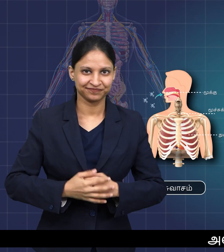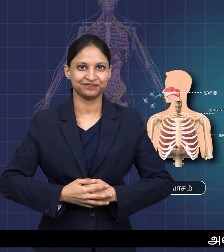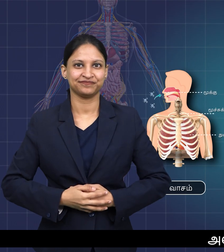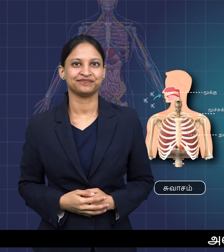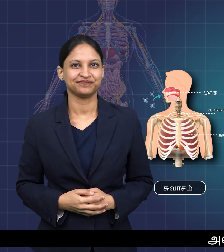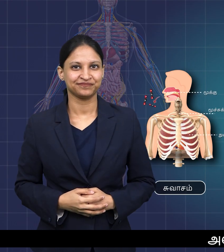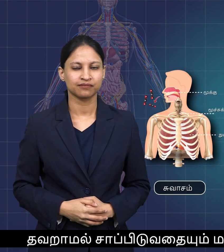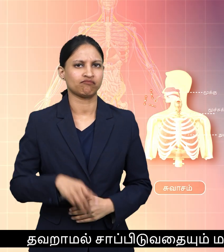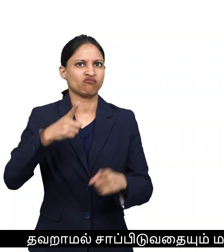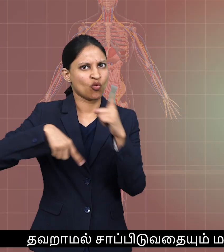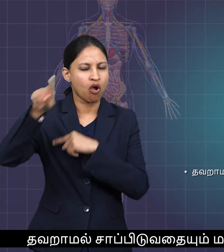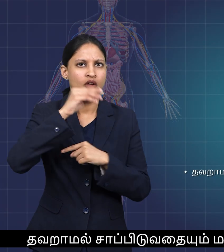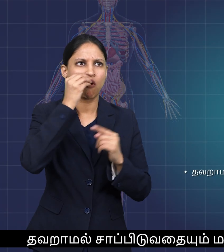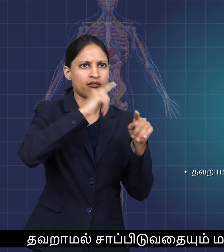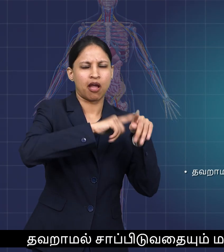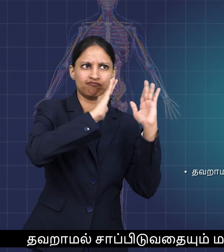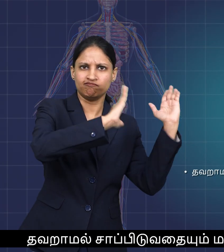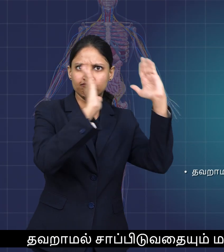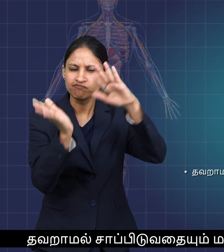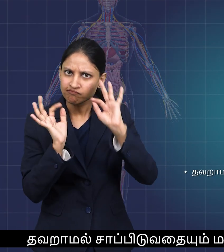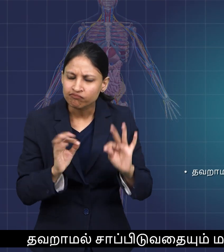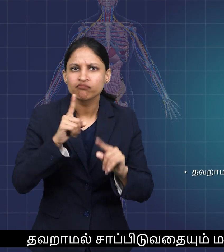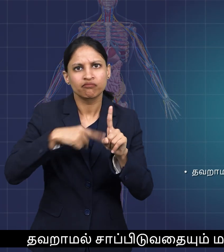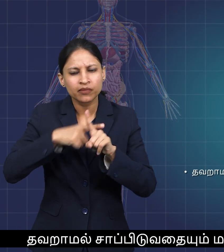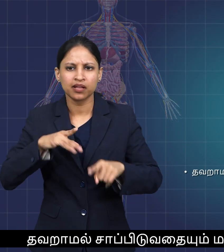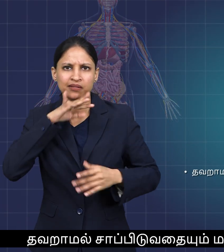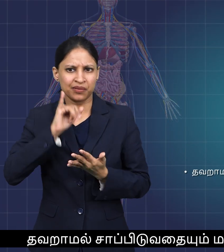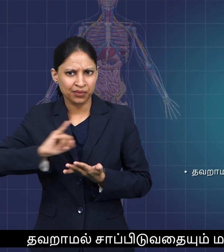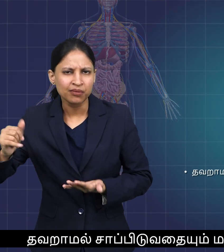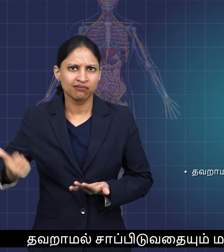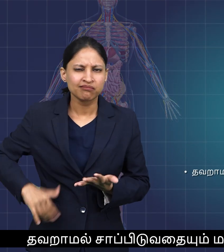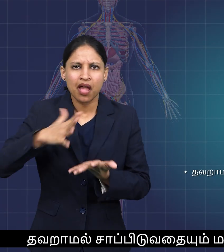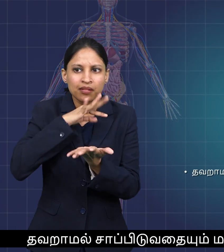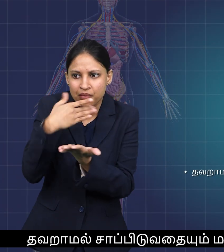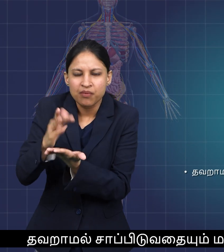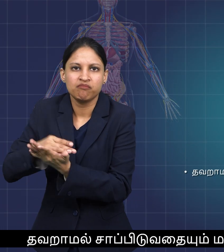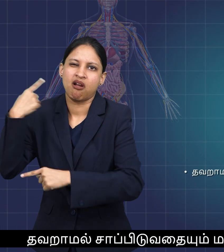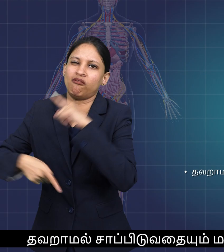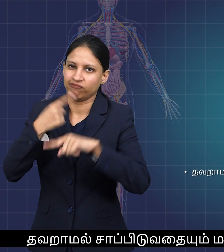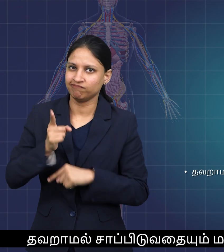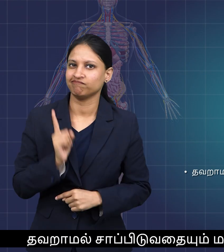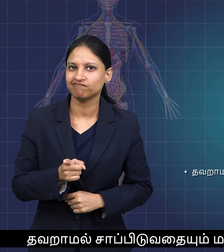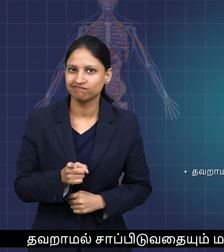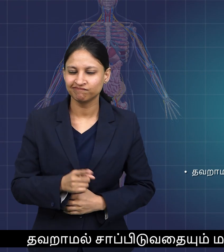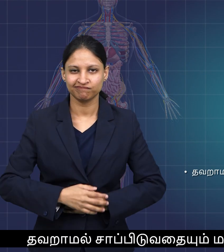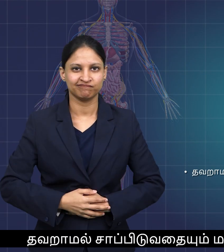சில: தவறாமல் சாப்பிடுவதையும் மலம் கழிப்பதையும் பயிற்சி செய்யுங்கள்.